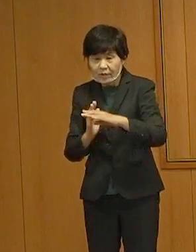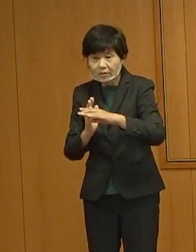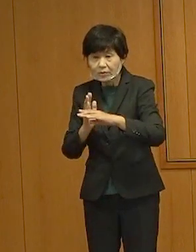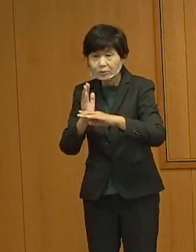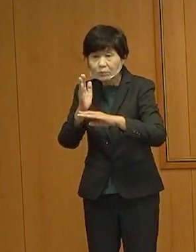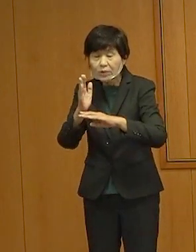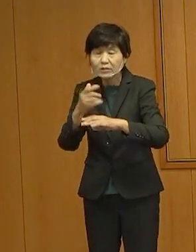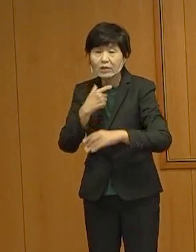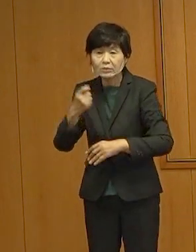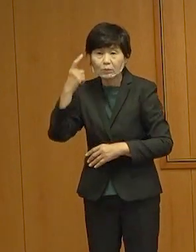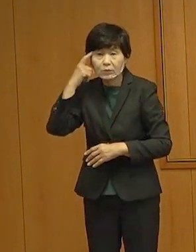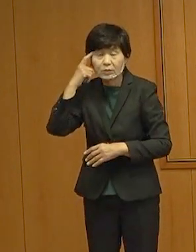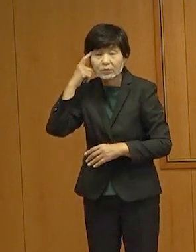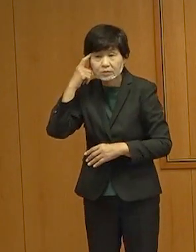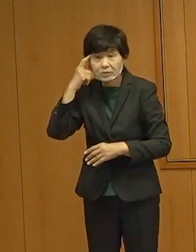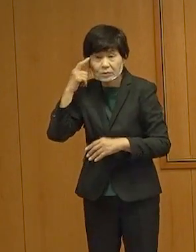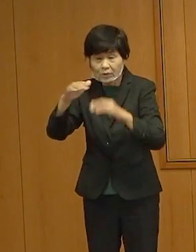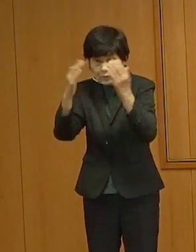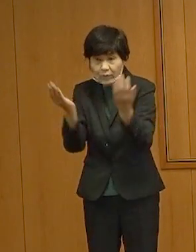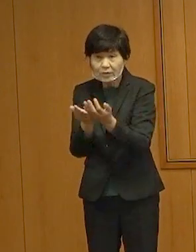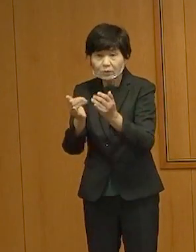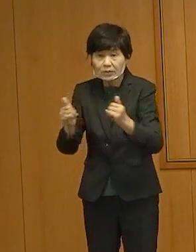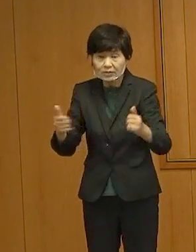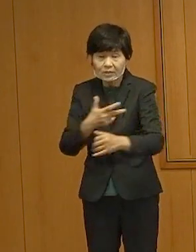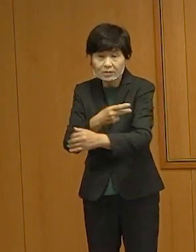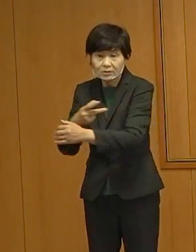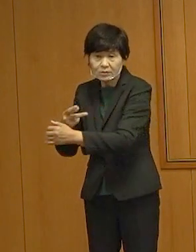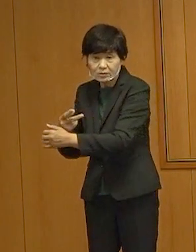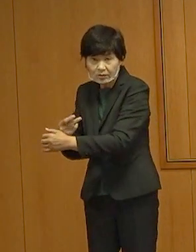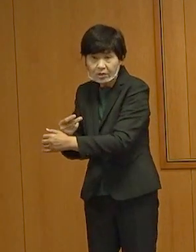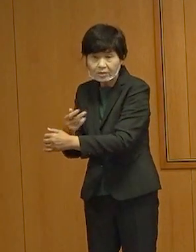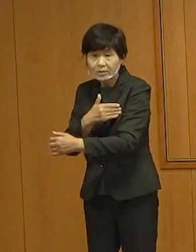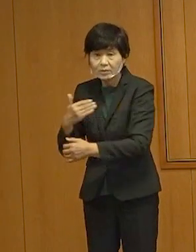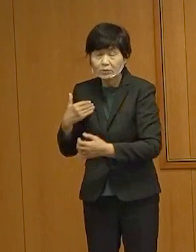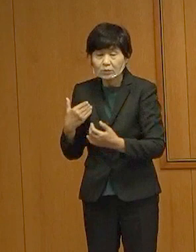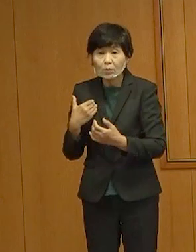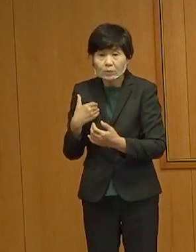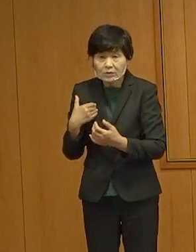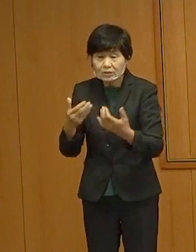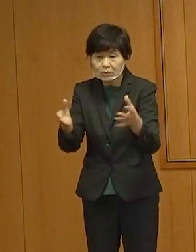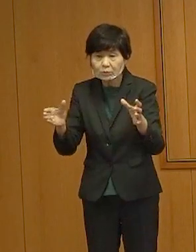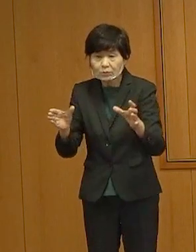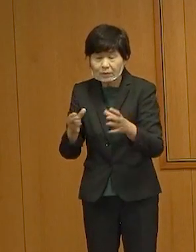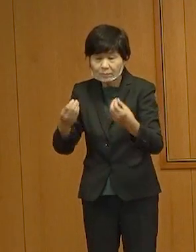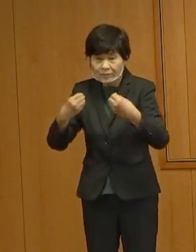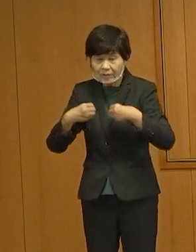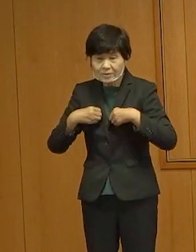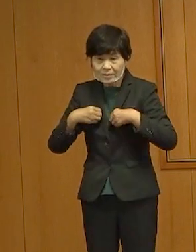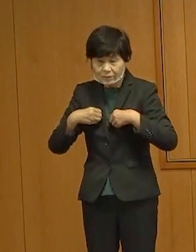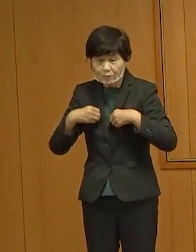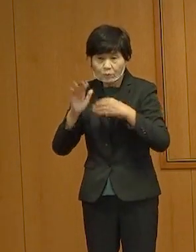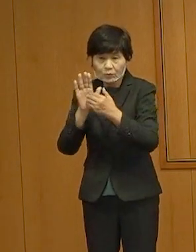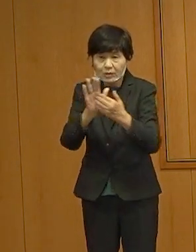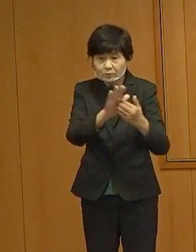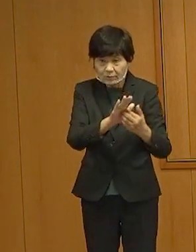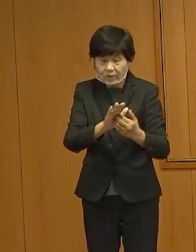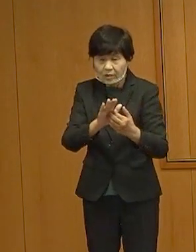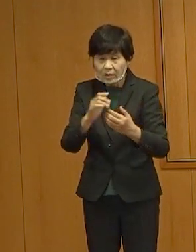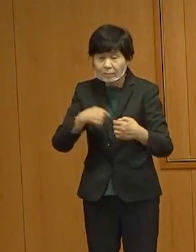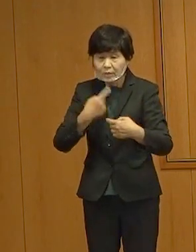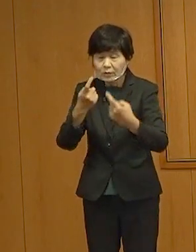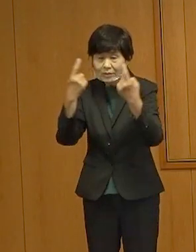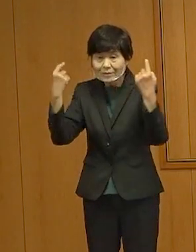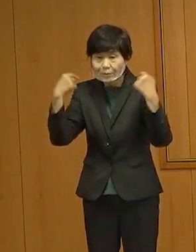方々が接種ができるように、集団感染を防ぐためにも、また自己防衛のためにもぜ